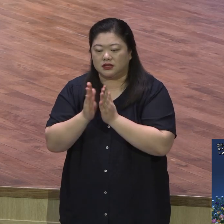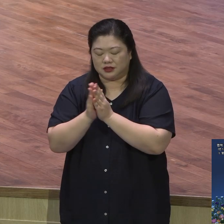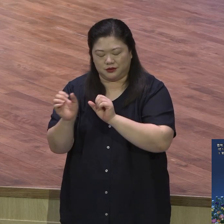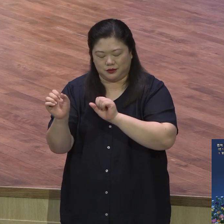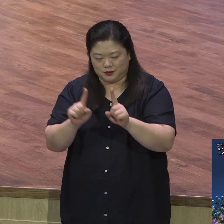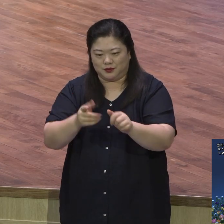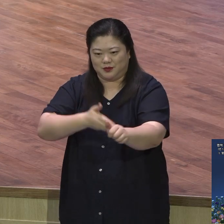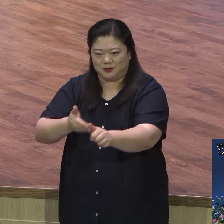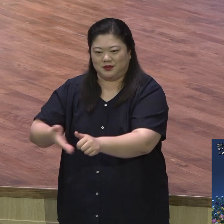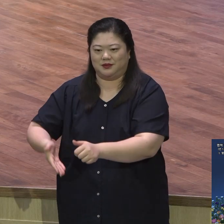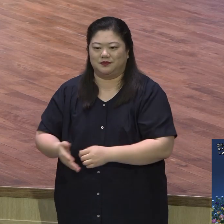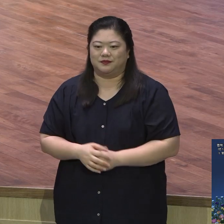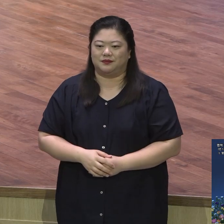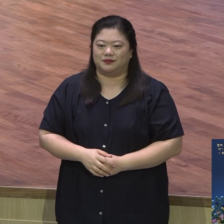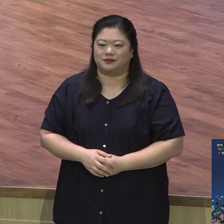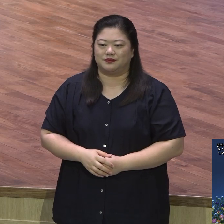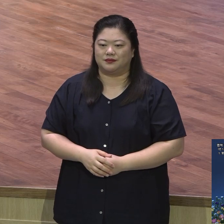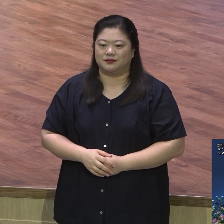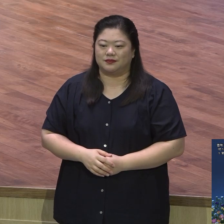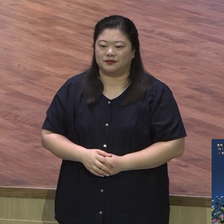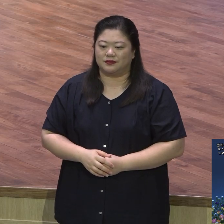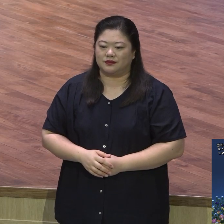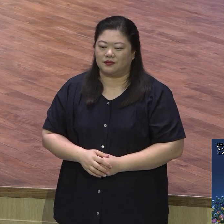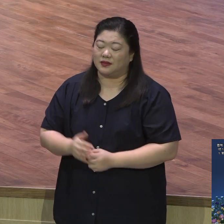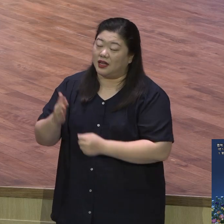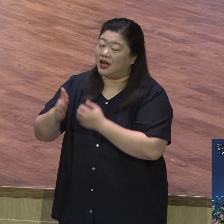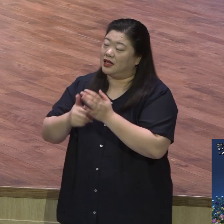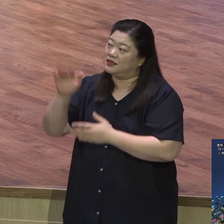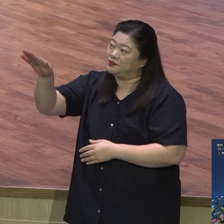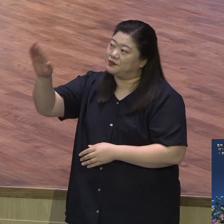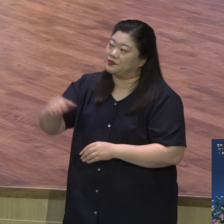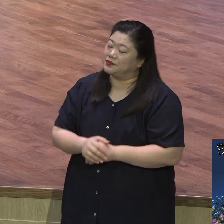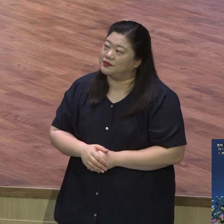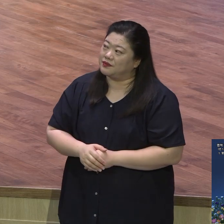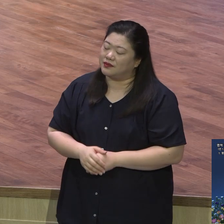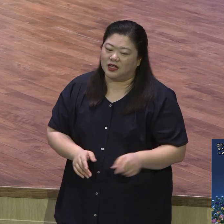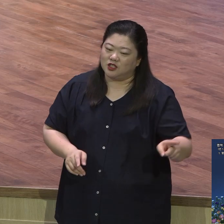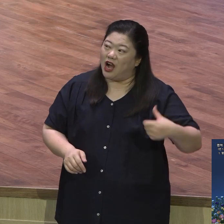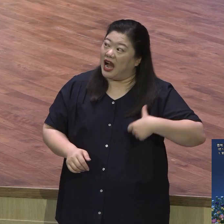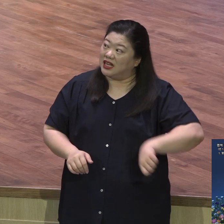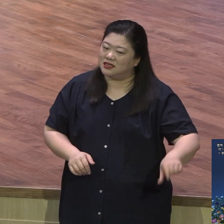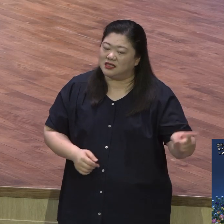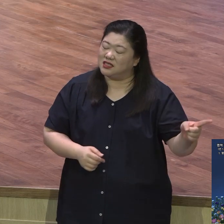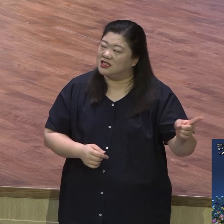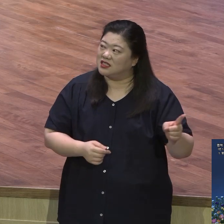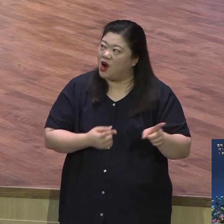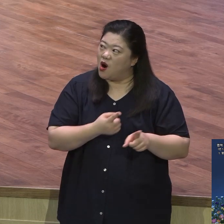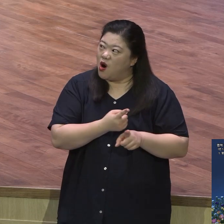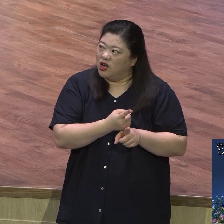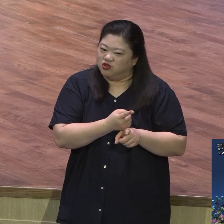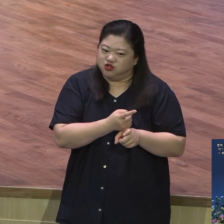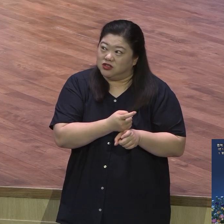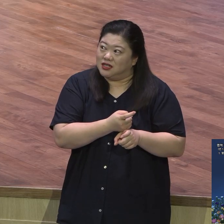싸움이. 하나님은 우리 아들이 나를 괴롭힙니다. 저 아들이 왜 수 같은 아들을 데려가든지 고쳐주든지 이러지 마시고